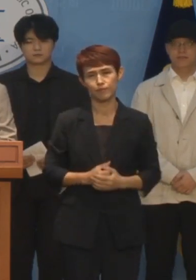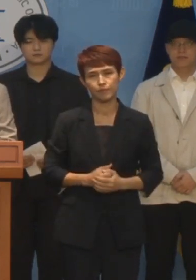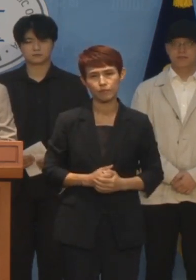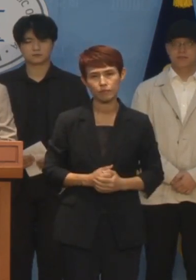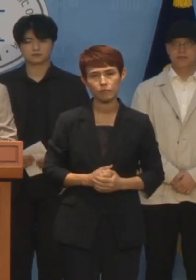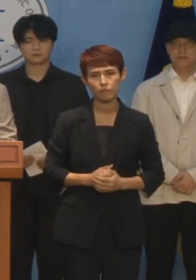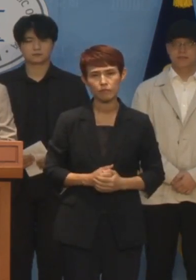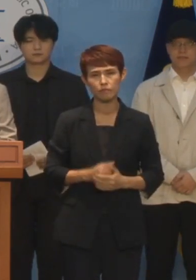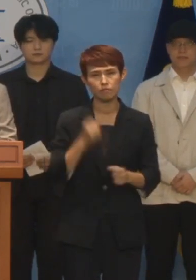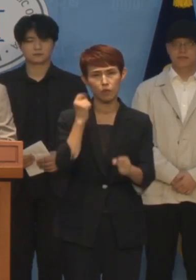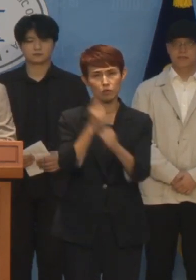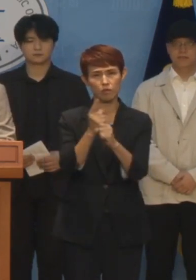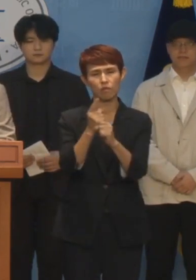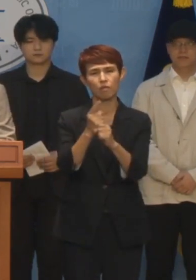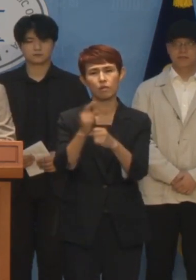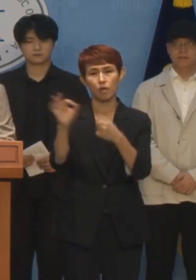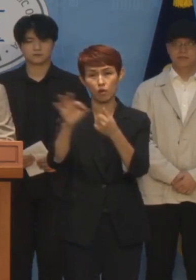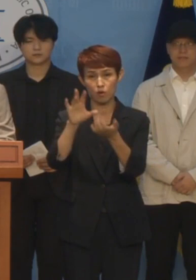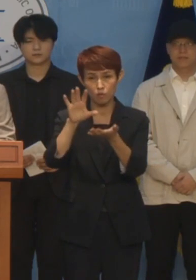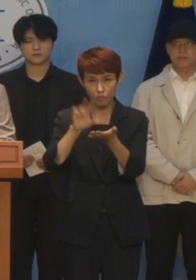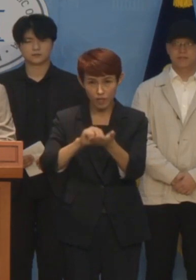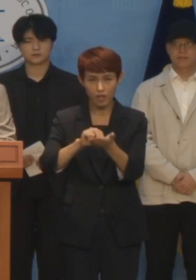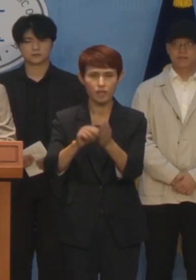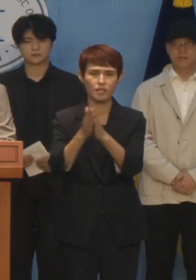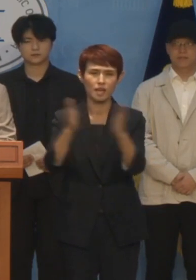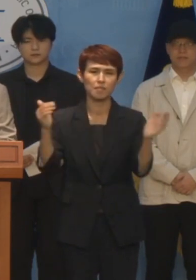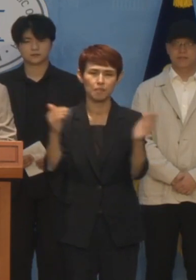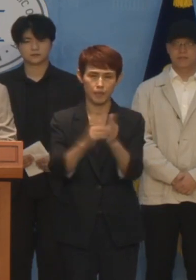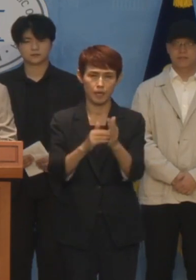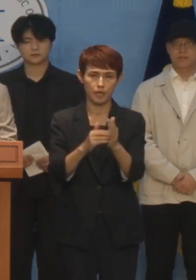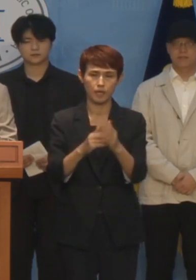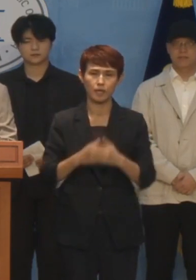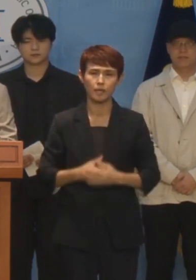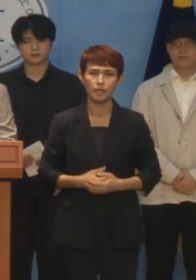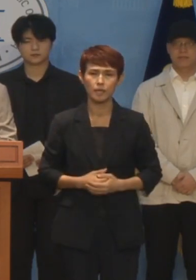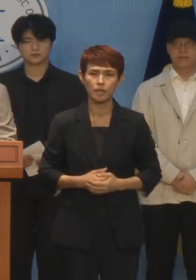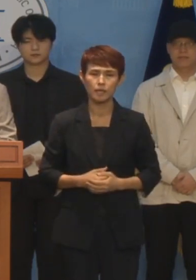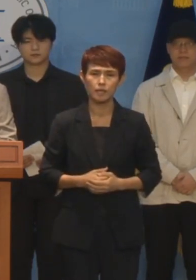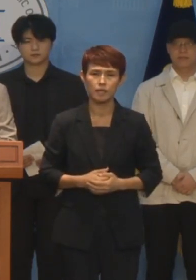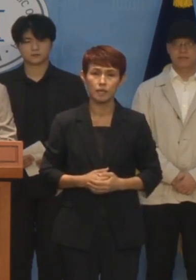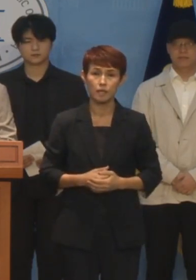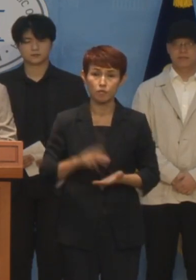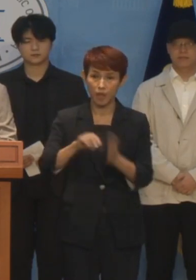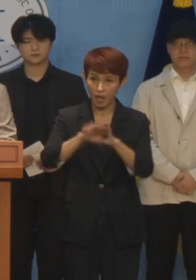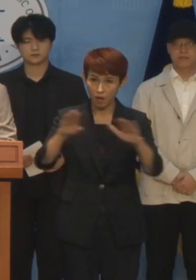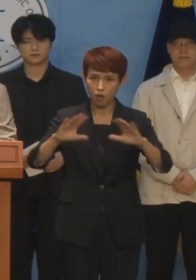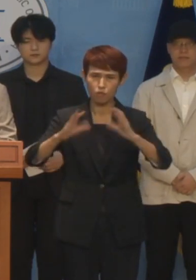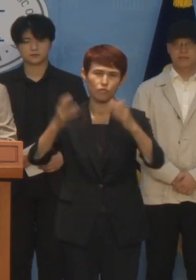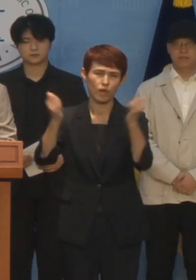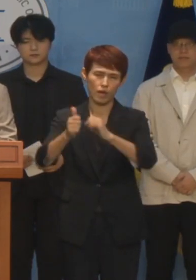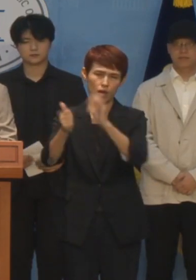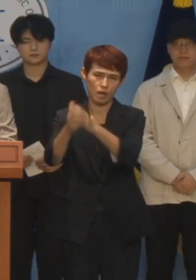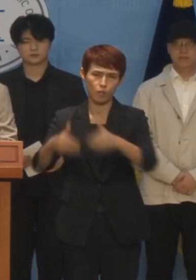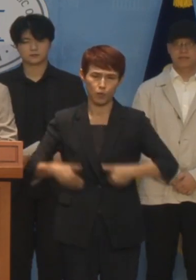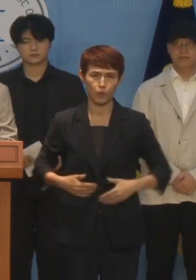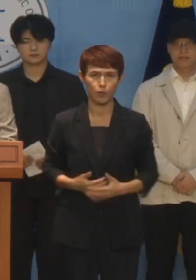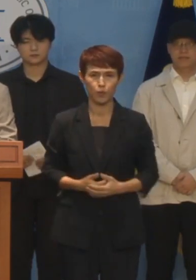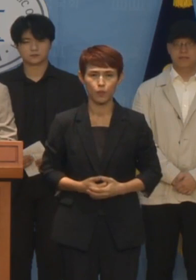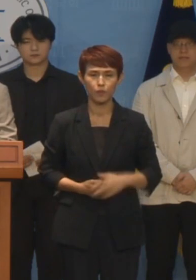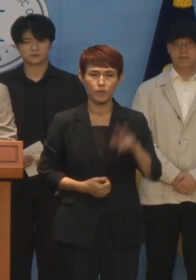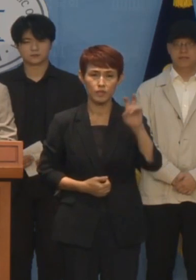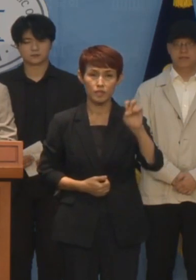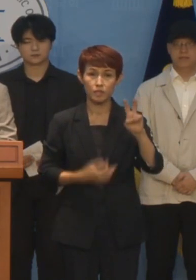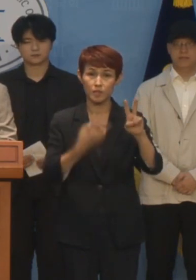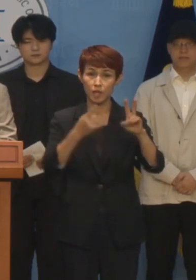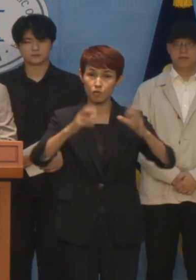화살은 쏘아 올려졌고 이제 몫은 제도권의 몫입니다. 21대 국회가 완성하지 못한 연금 개혁은